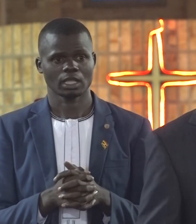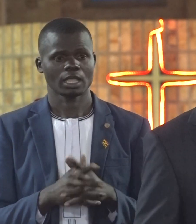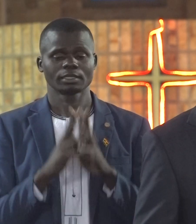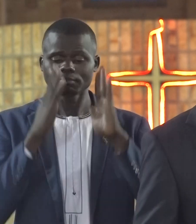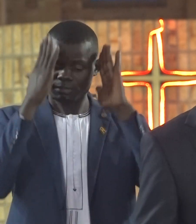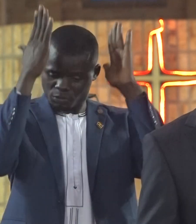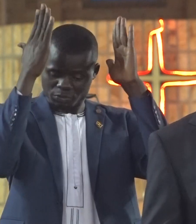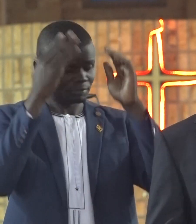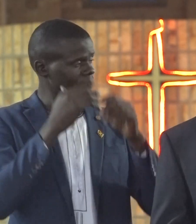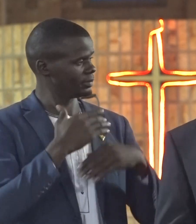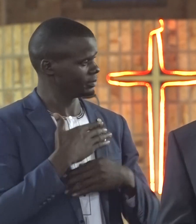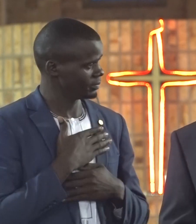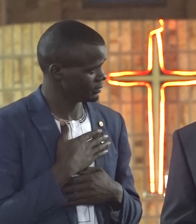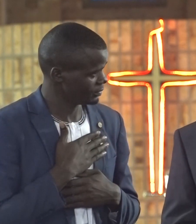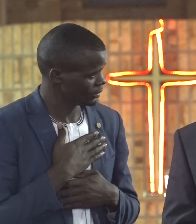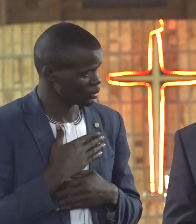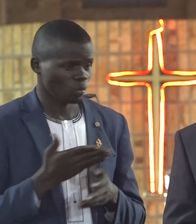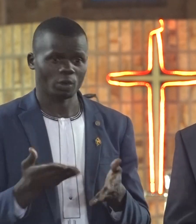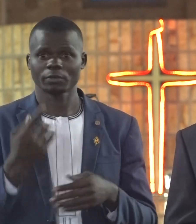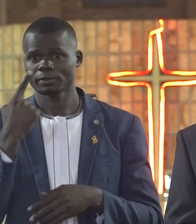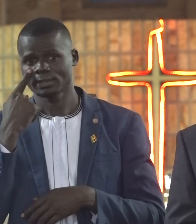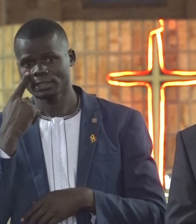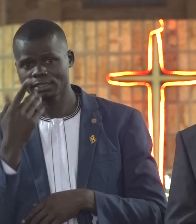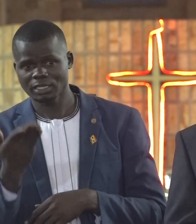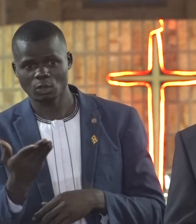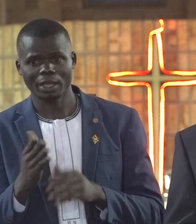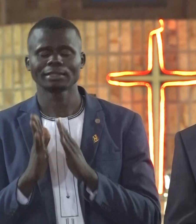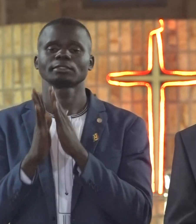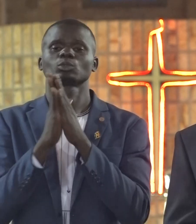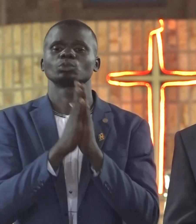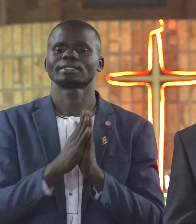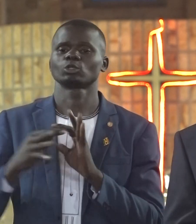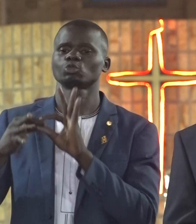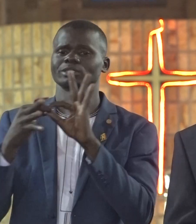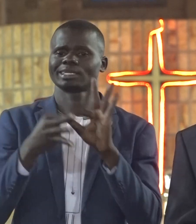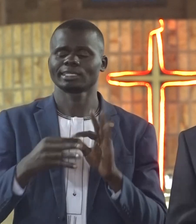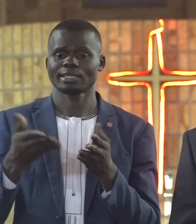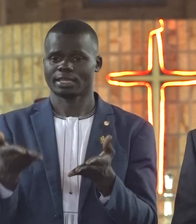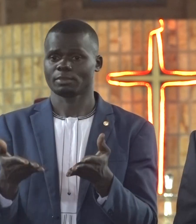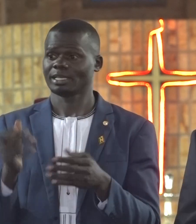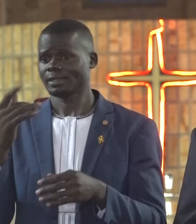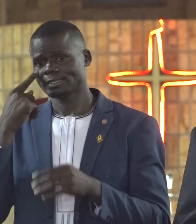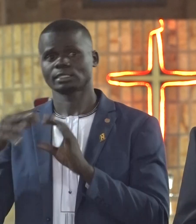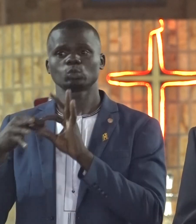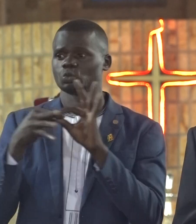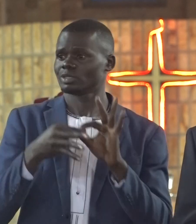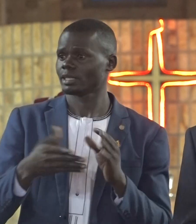Saabalabirizi ssebo, wano ndabawo obumu bwe ntunula bwe